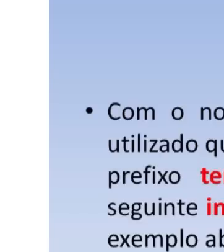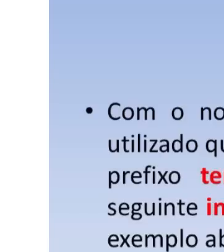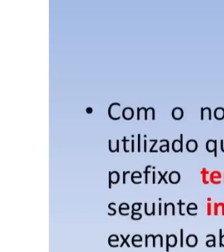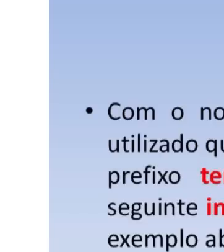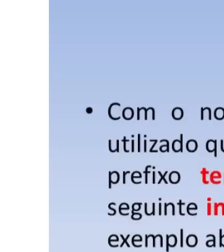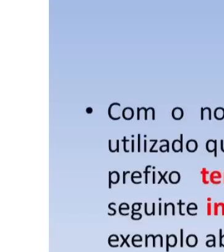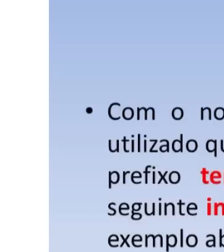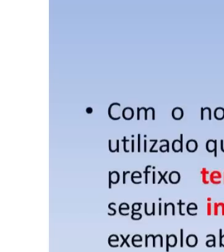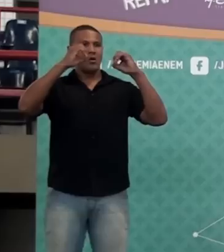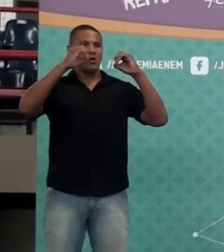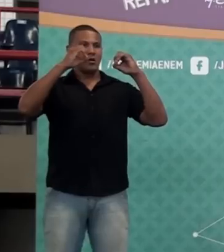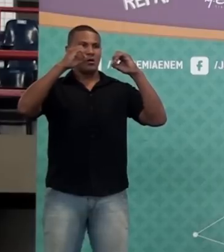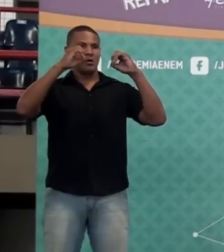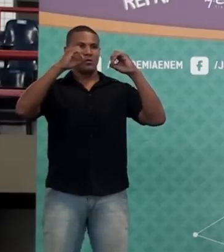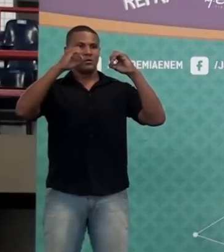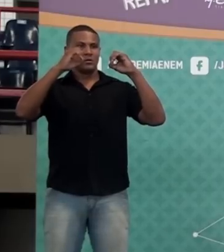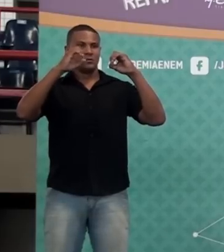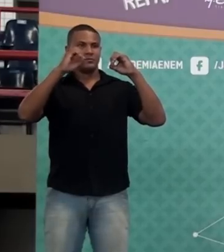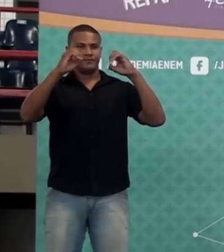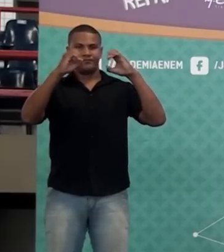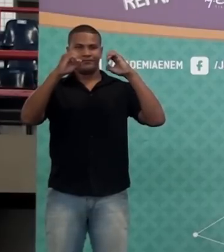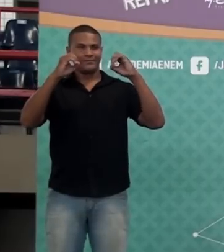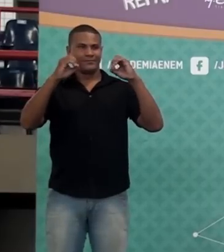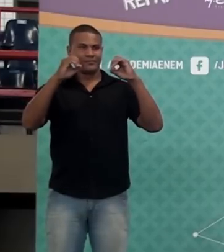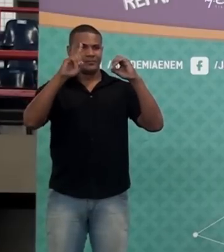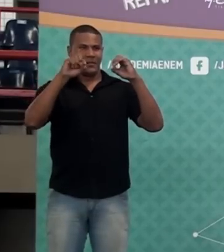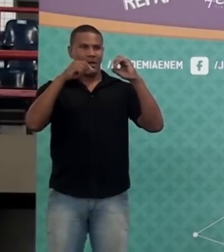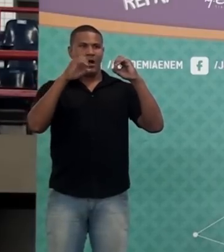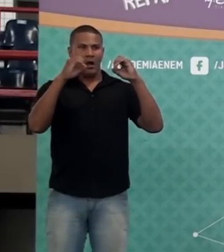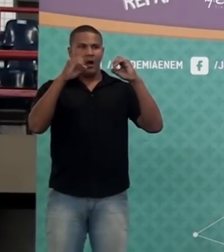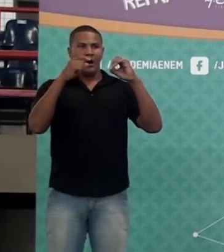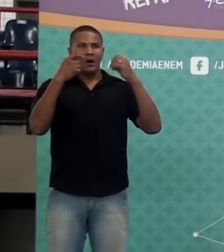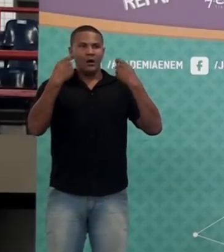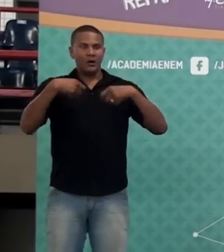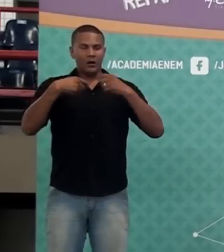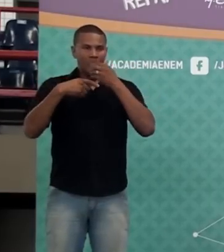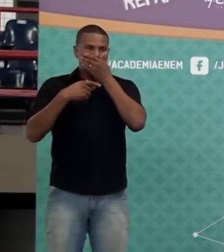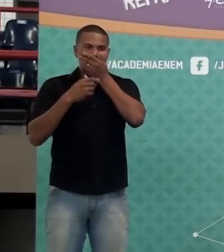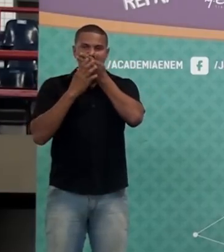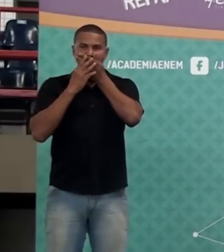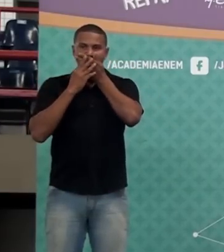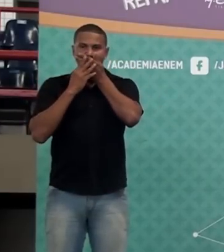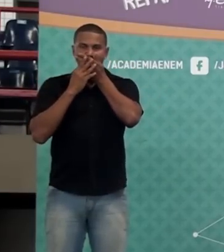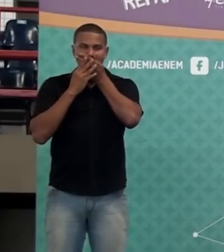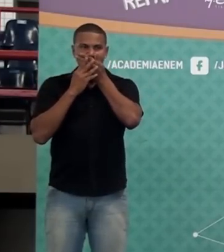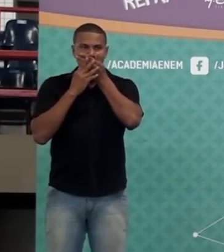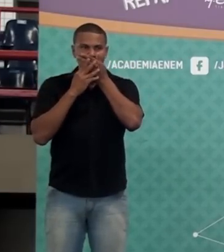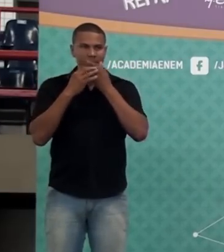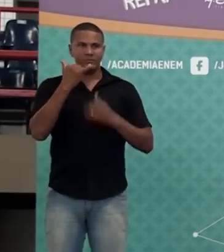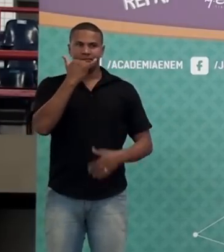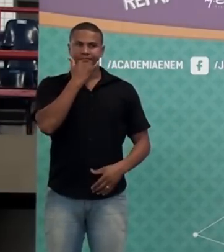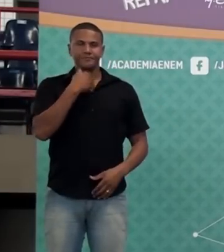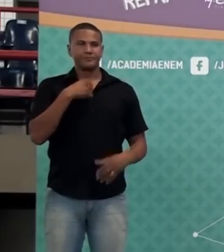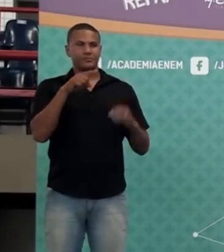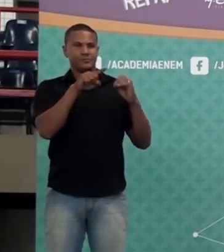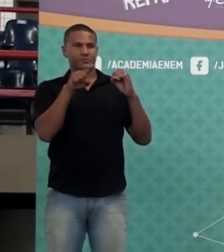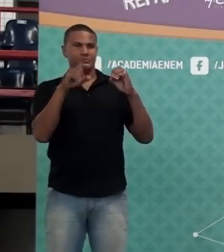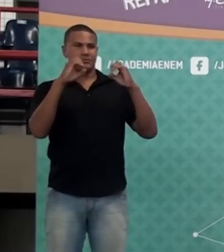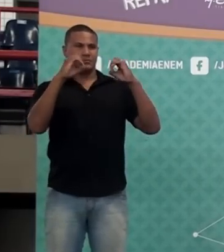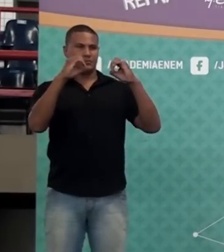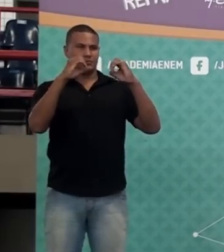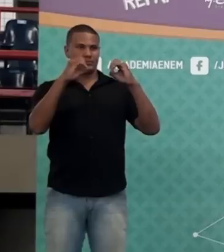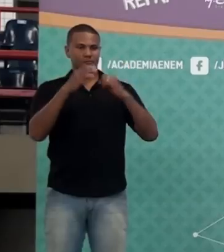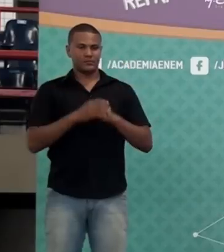O. Vou dar outro exemplo. Eu digo forno micro-ondas. Micro termina com O,